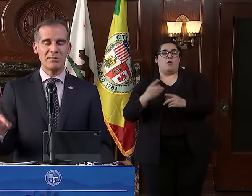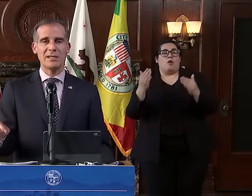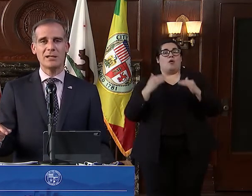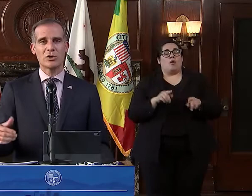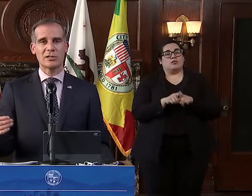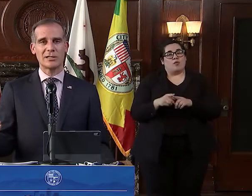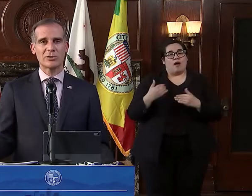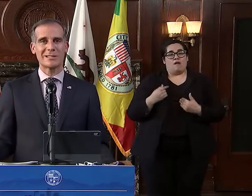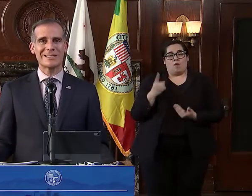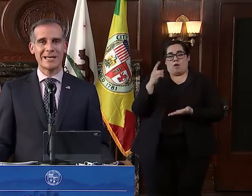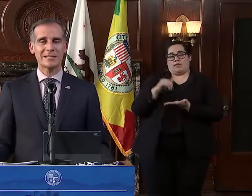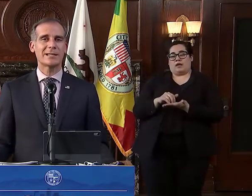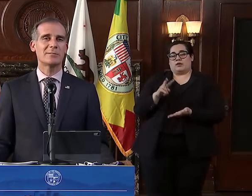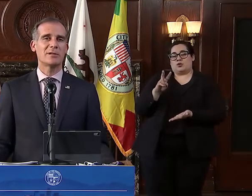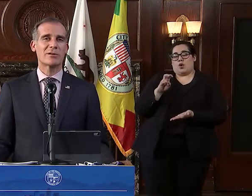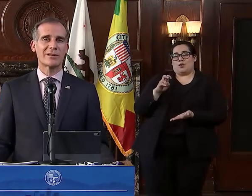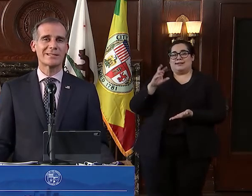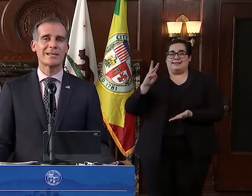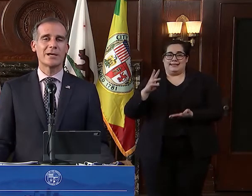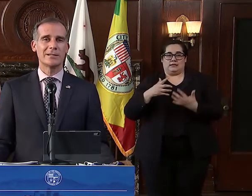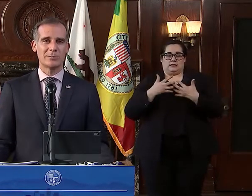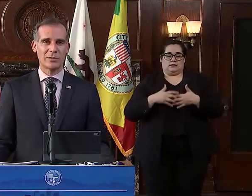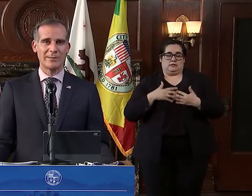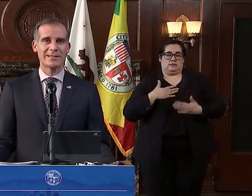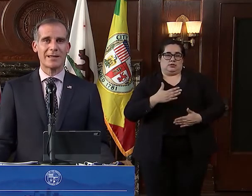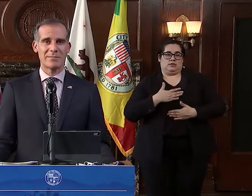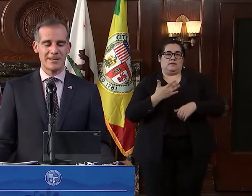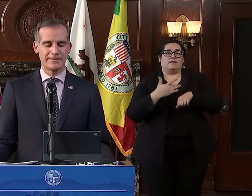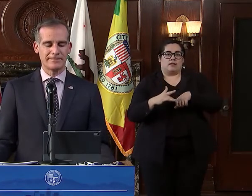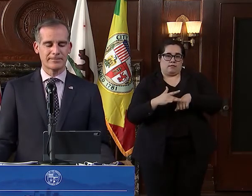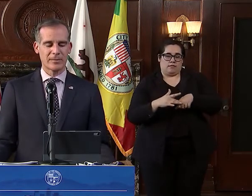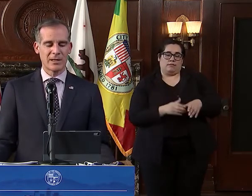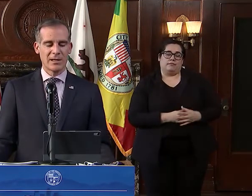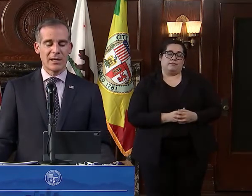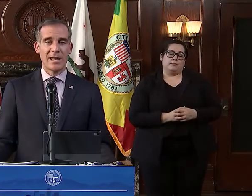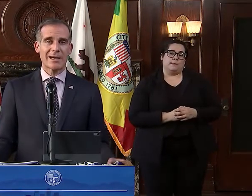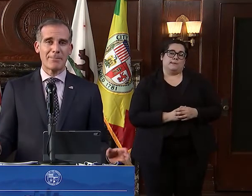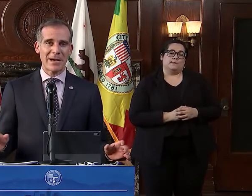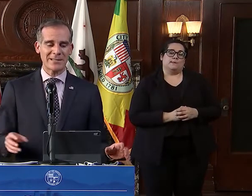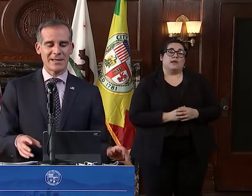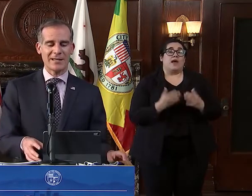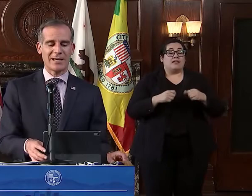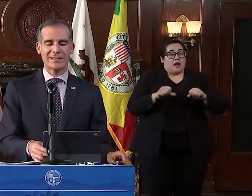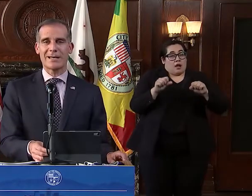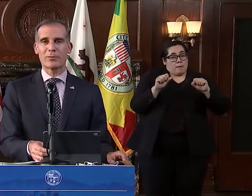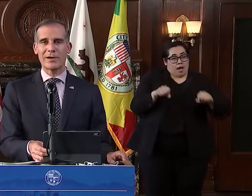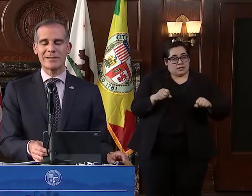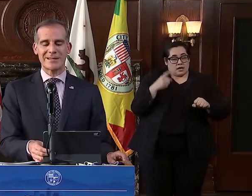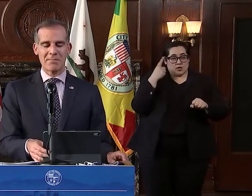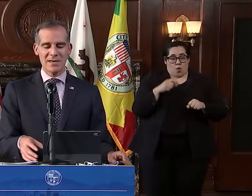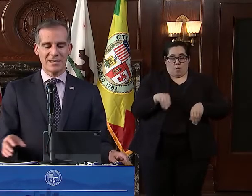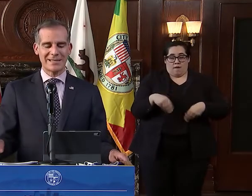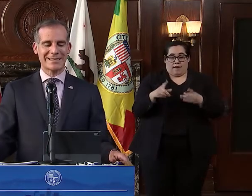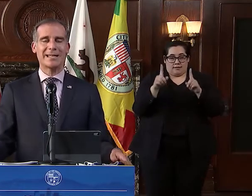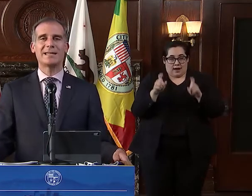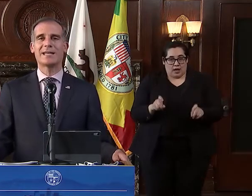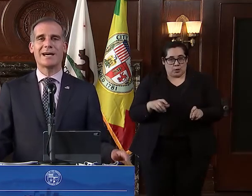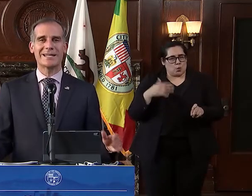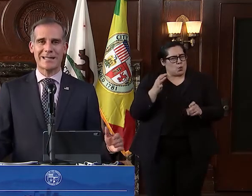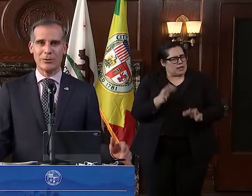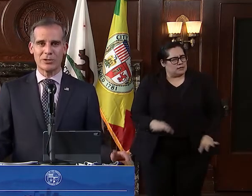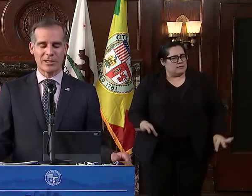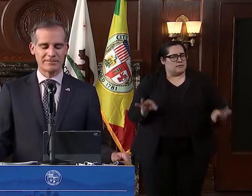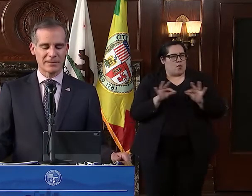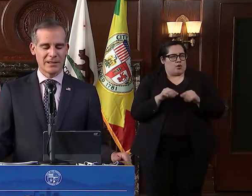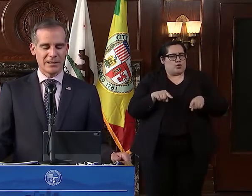tenemos 1,206 respiradores disponibles también. La capacidad de hacer pruebas también es crítica